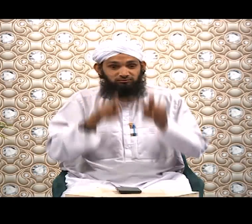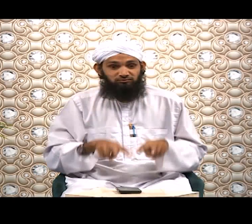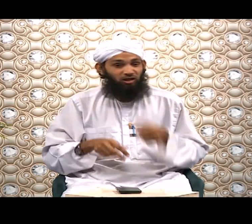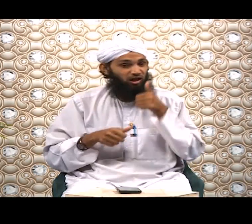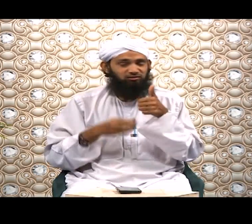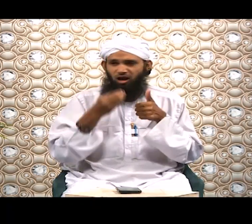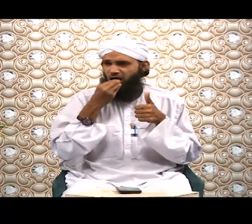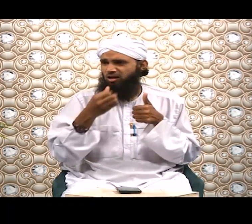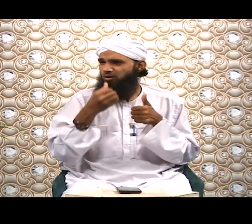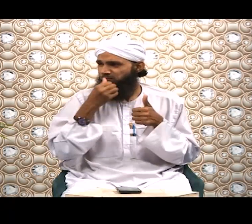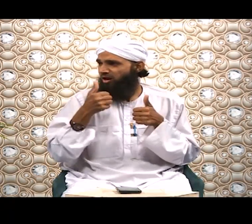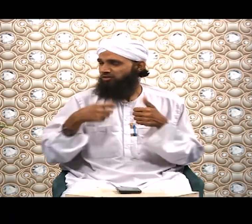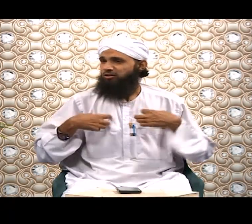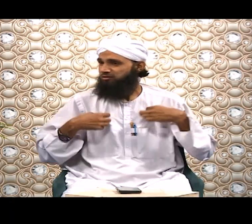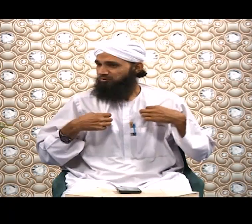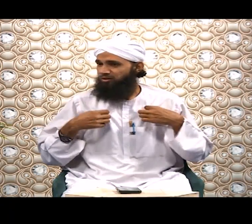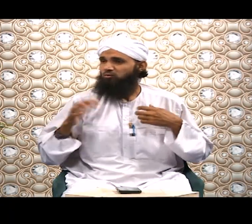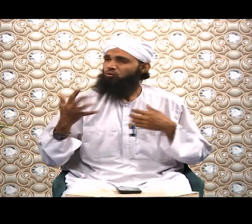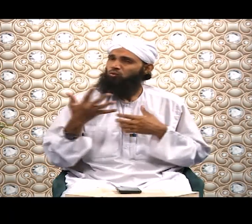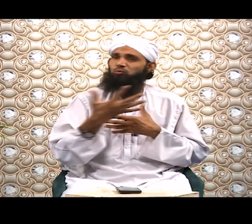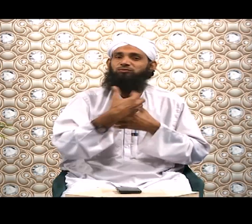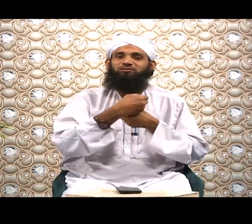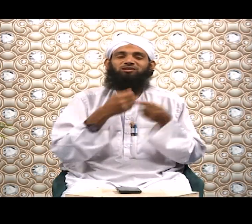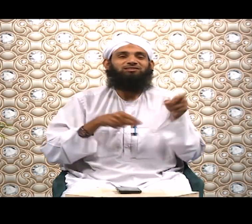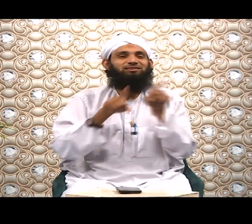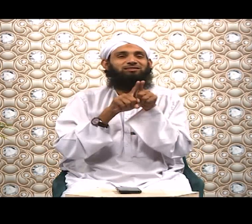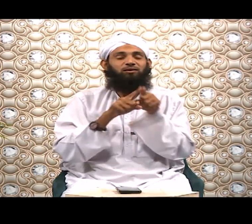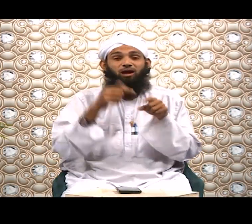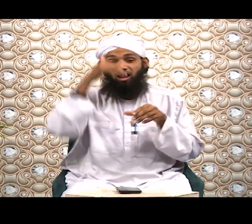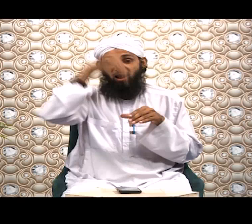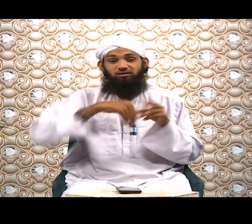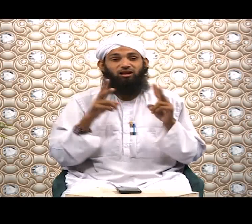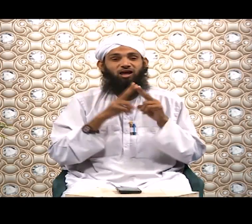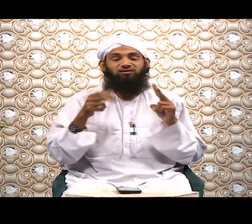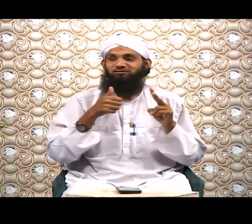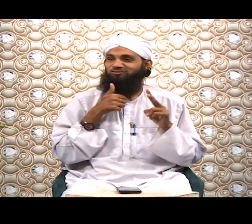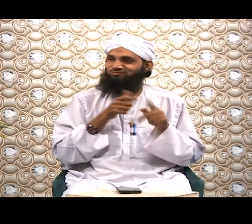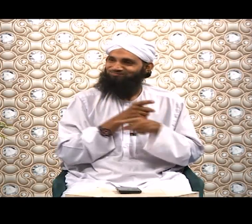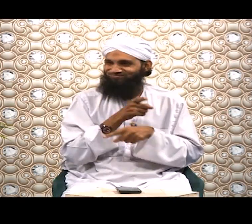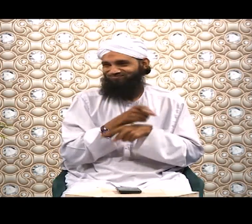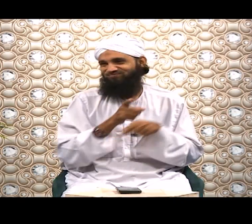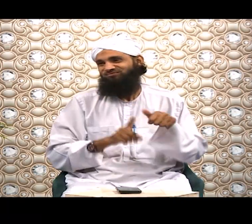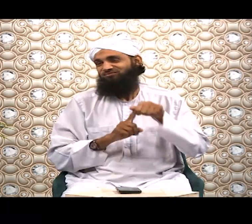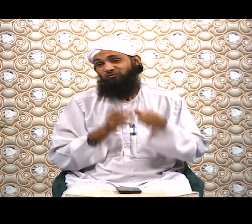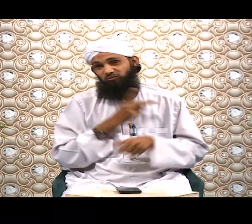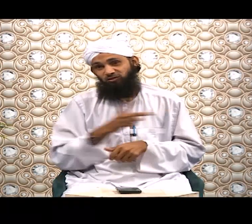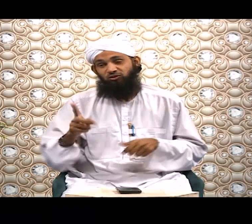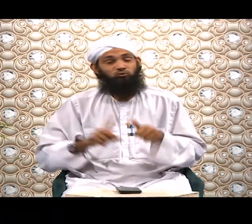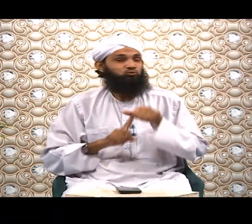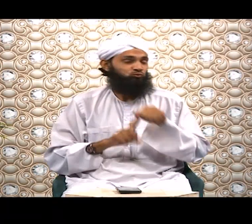اچھے غذا، اچھا لباس اور دیگر ضروریات کے ساتھ ساتھ ان کی اخلاقی و روحانی تربیت کے لیے بھی ہر دم کمر بستہ